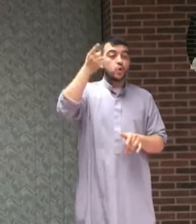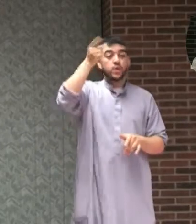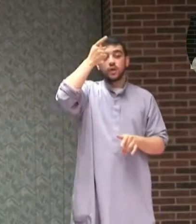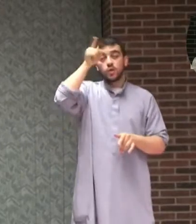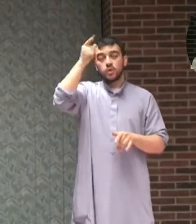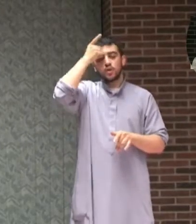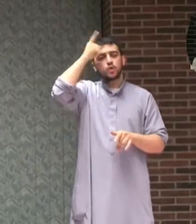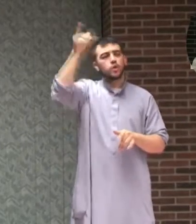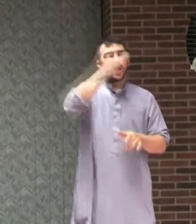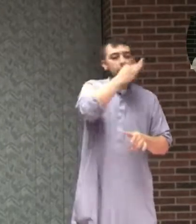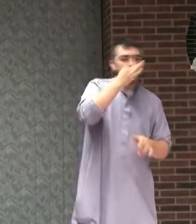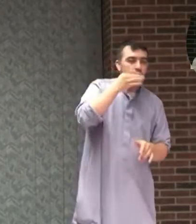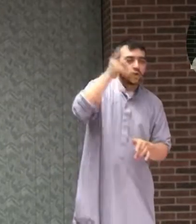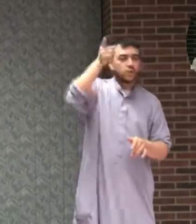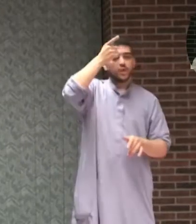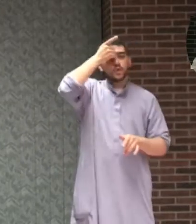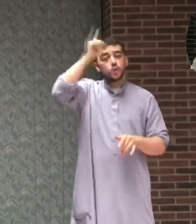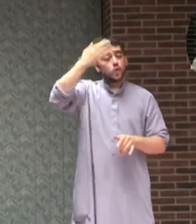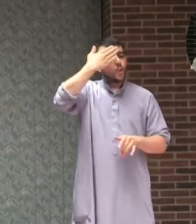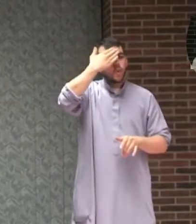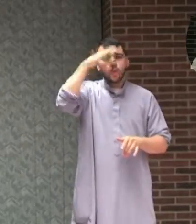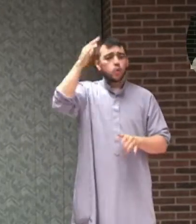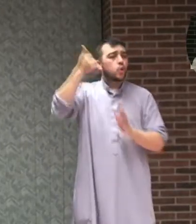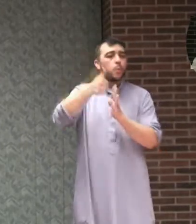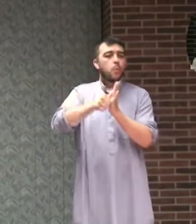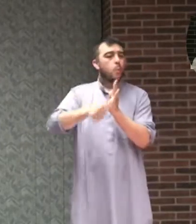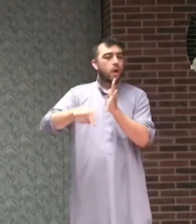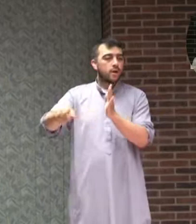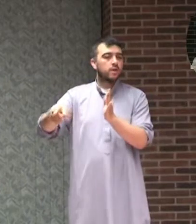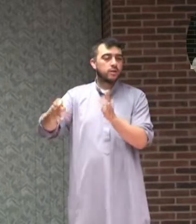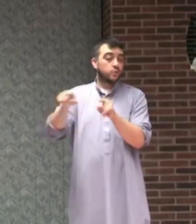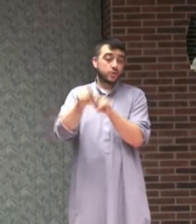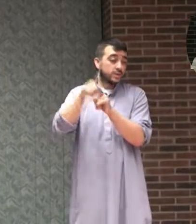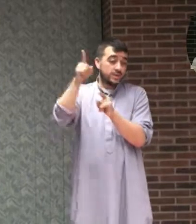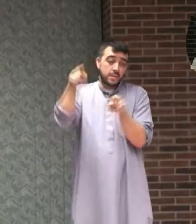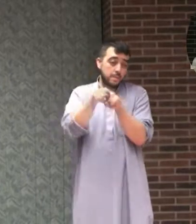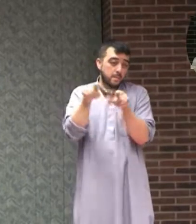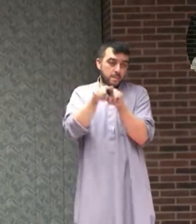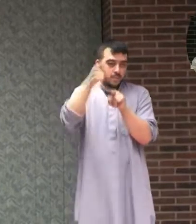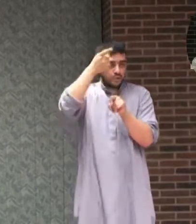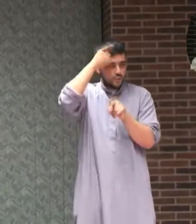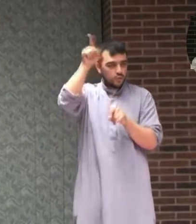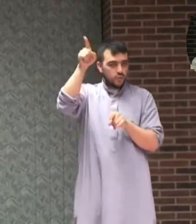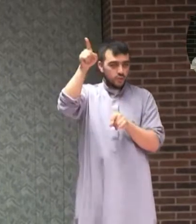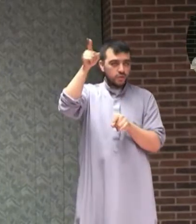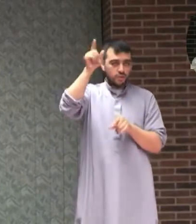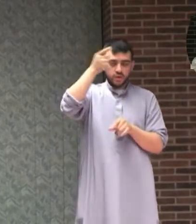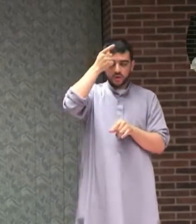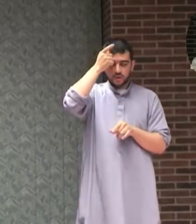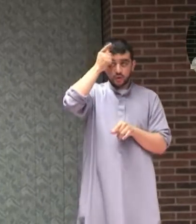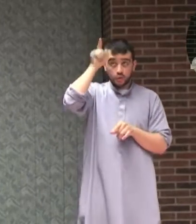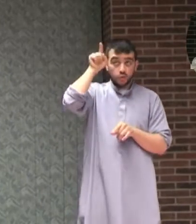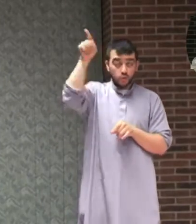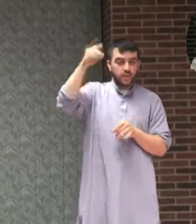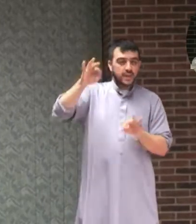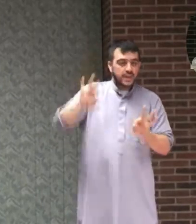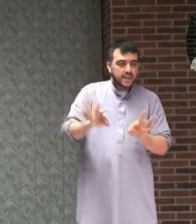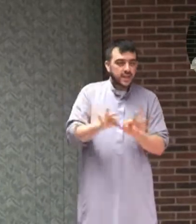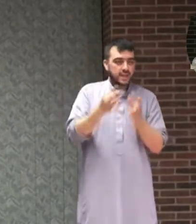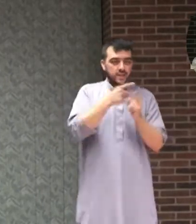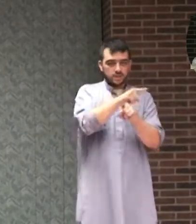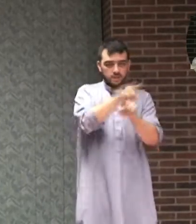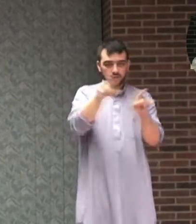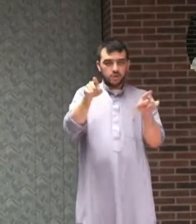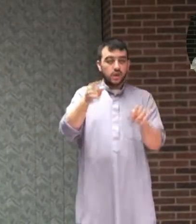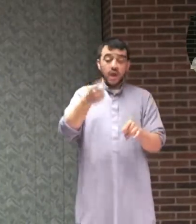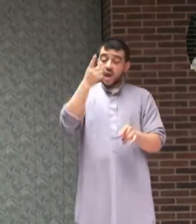Shahr Shawwal, tout comme il est le seigneur de Dhul Qi'dah, tout comme il est le seigneur de Dhul Hijjah, etc., etc., etc. Donc il est notre créateur,